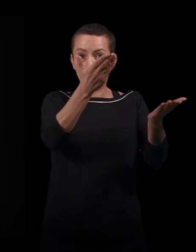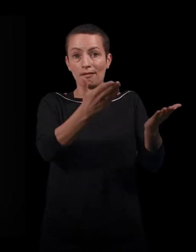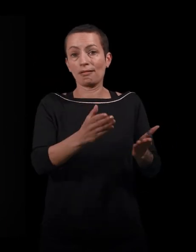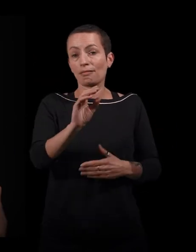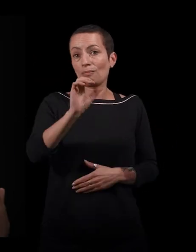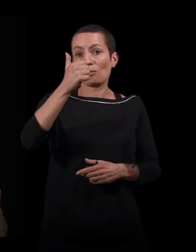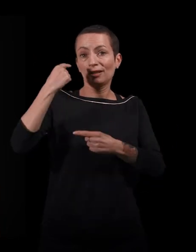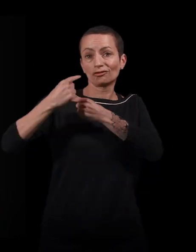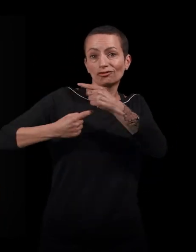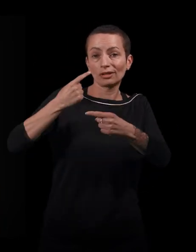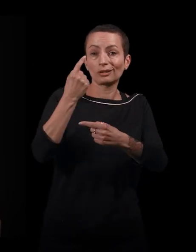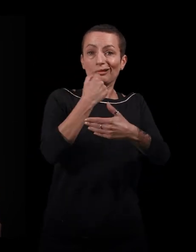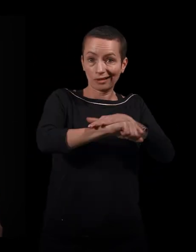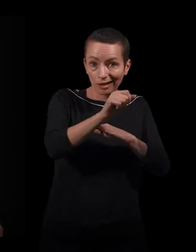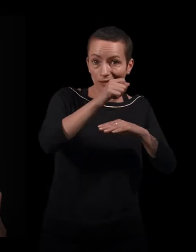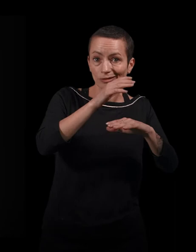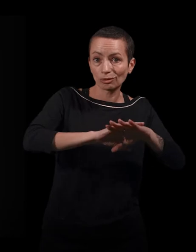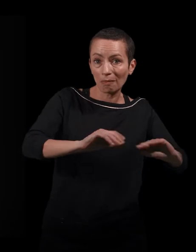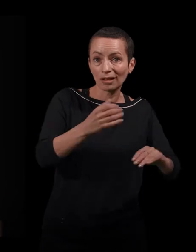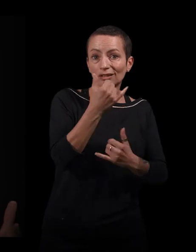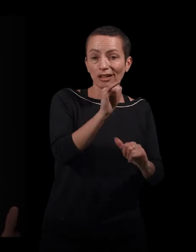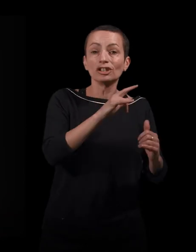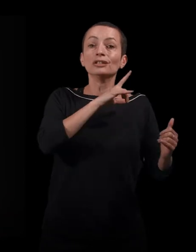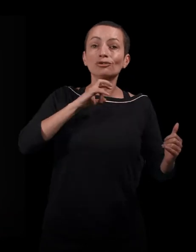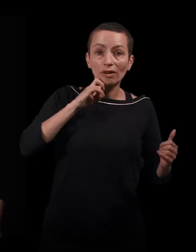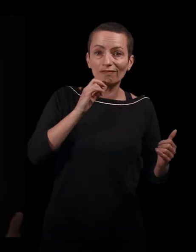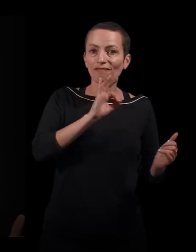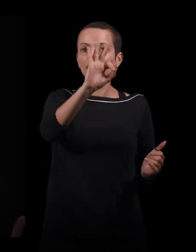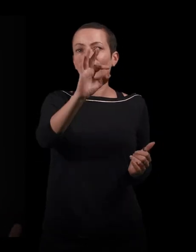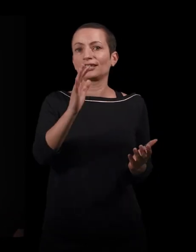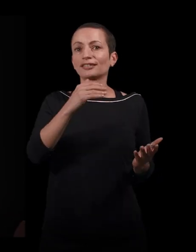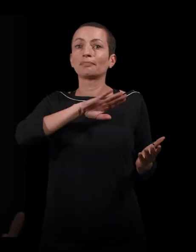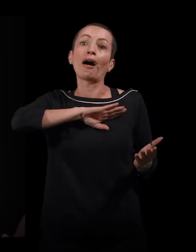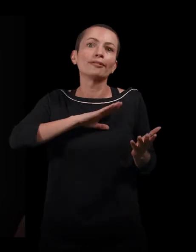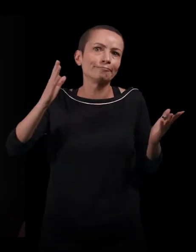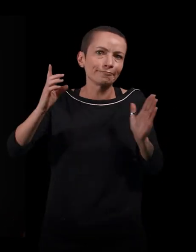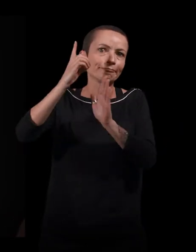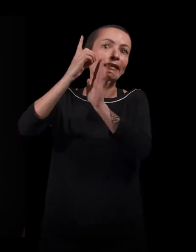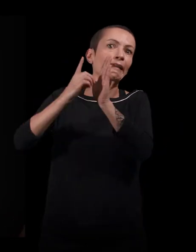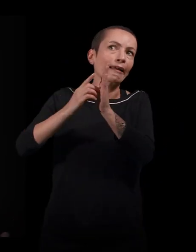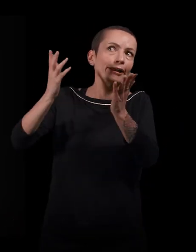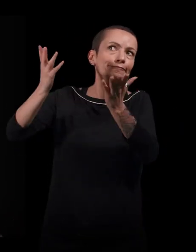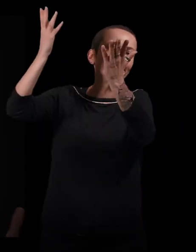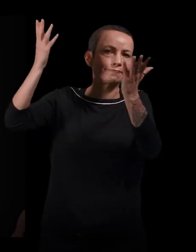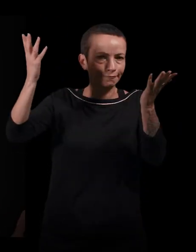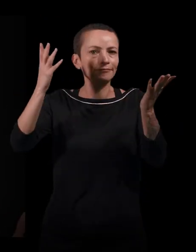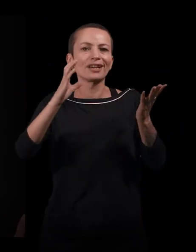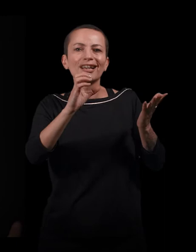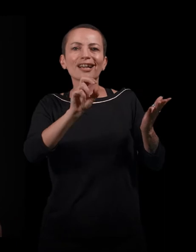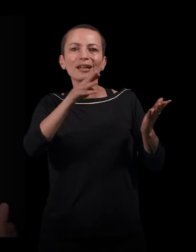la première génération qui naît en Algérie juive, française, par la grâce, si j'ose dire, du décret Crémieux en